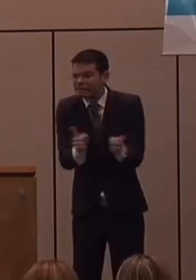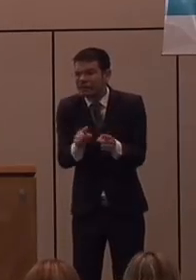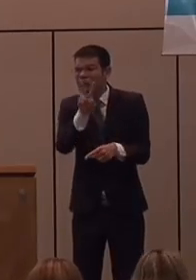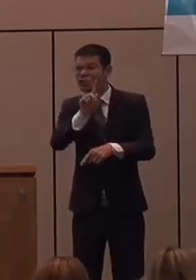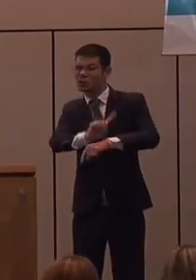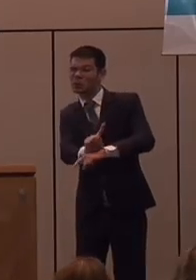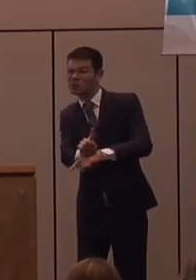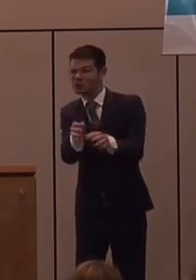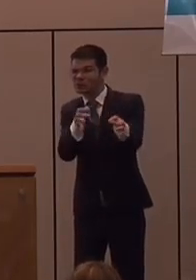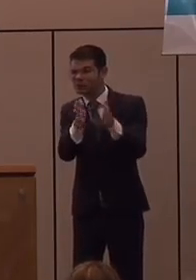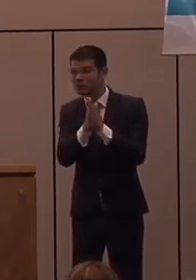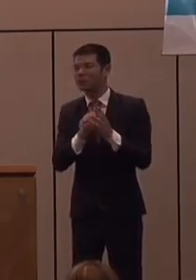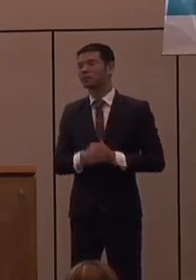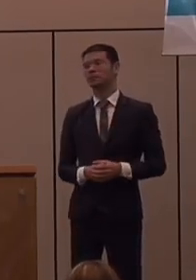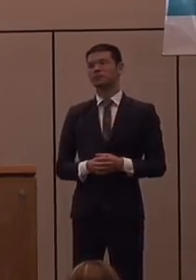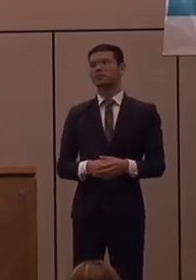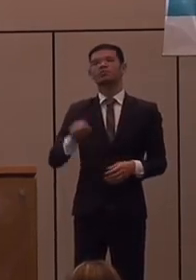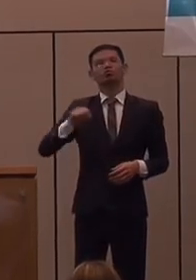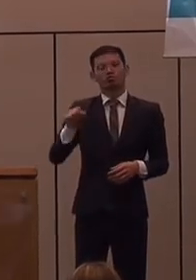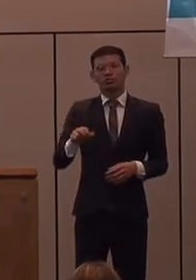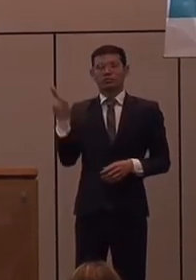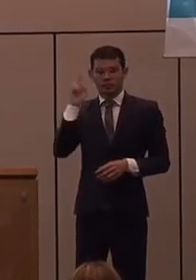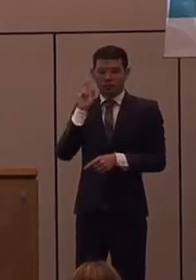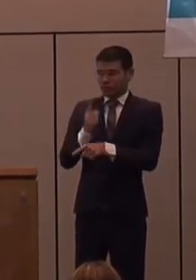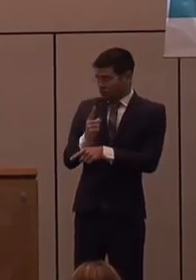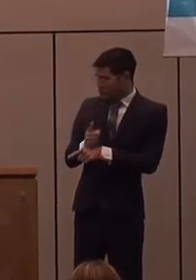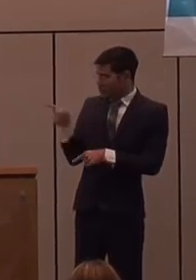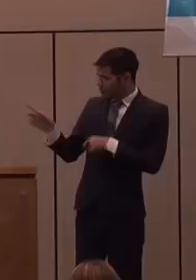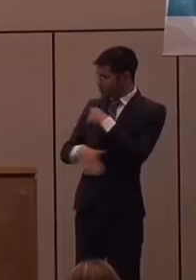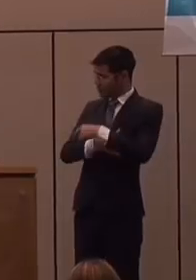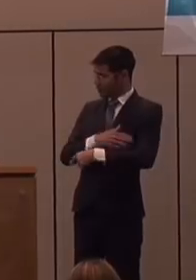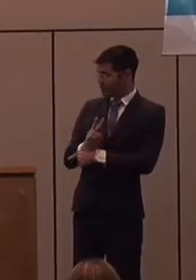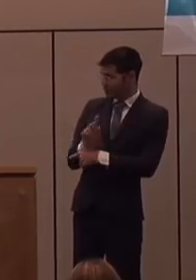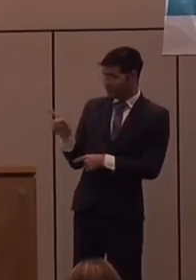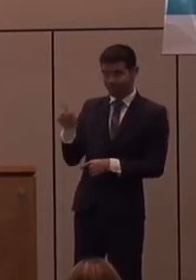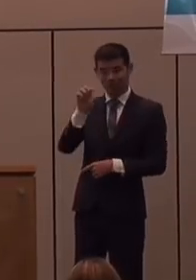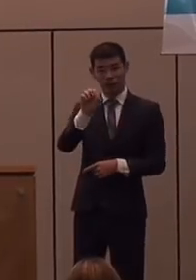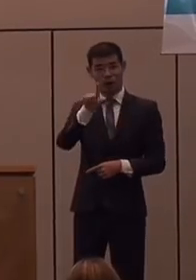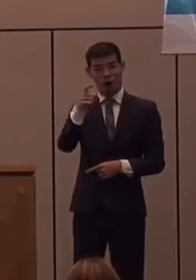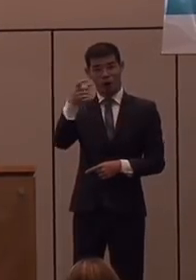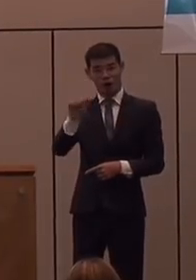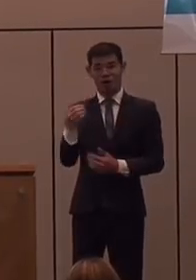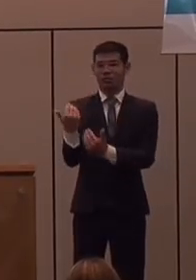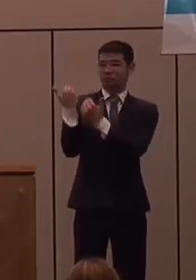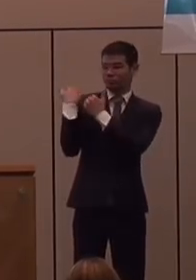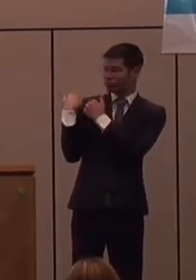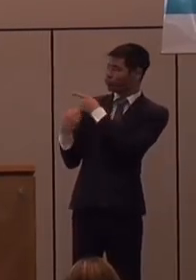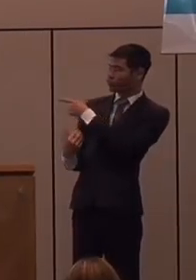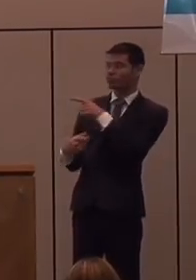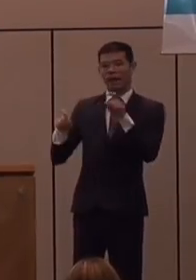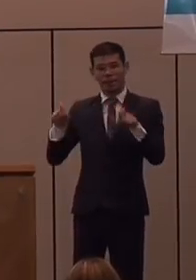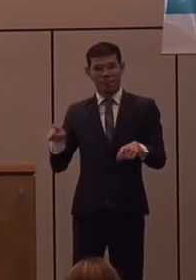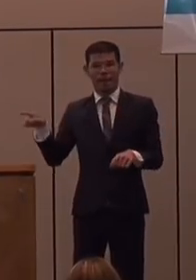así de administrar y sí la vice olga tiene la responsabilidad de promover nuestra